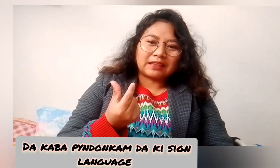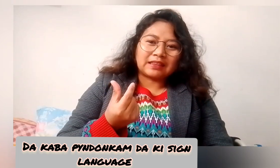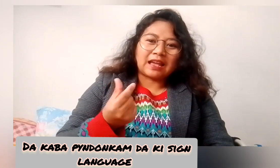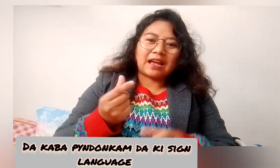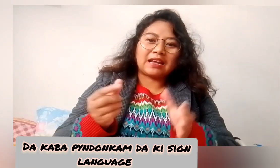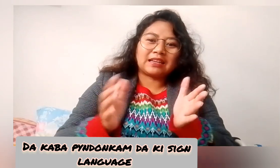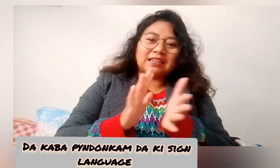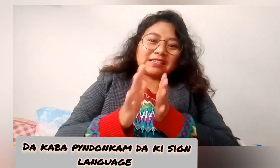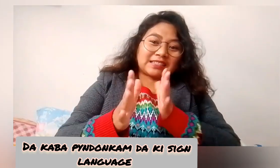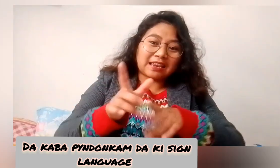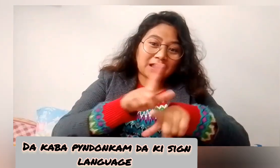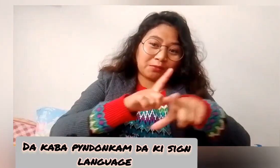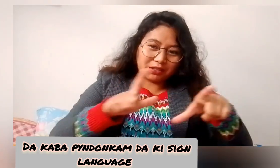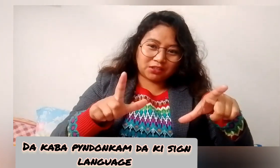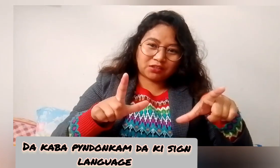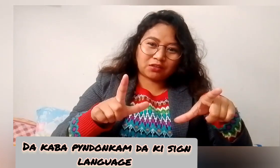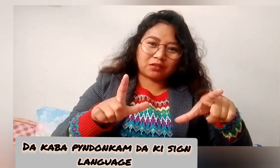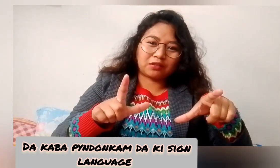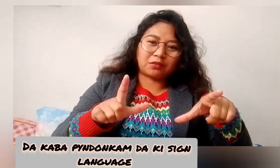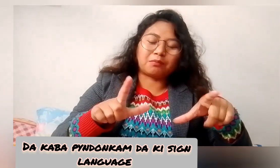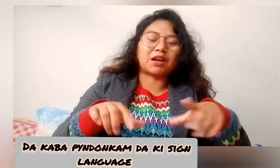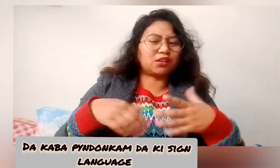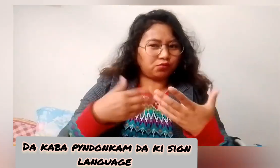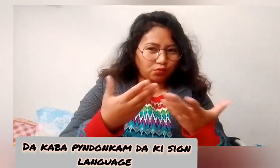da ki sign language.